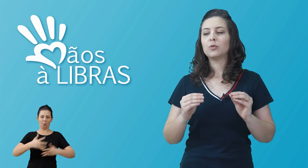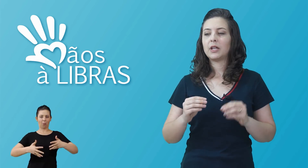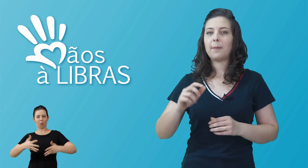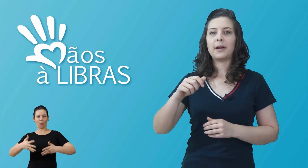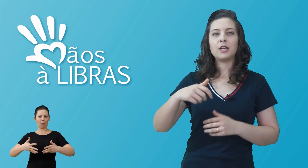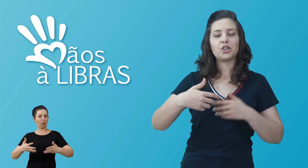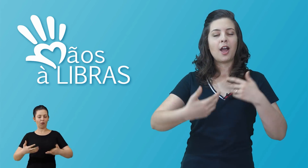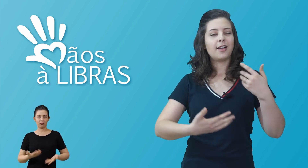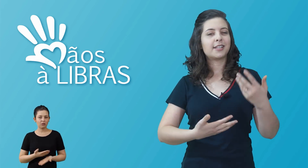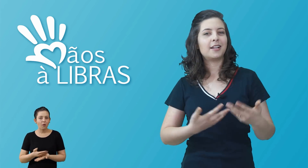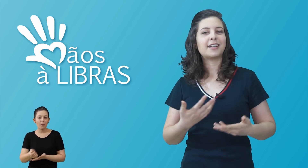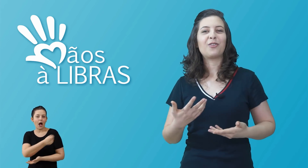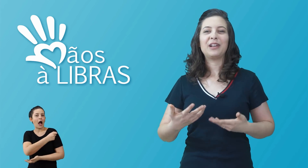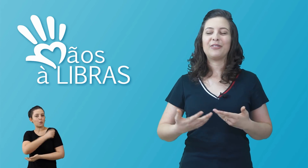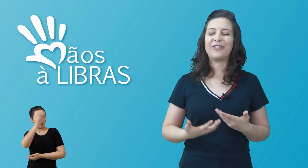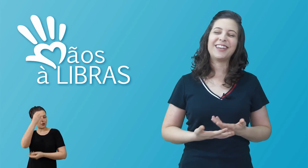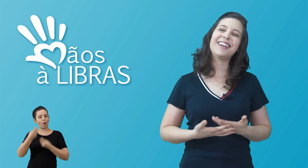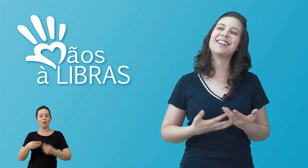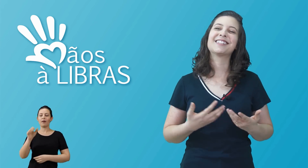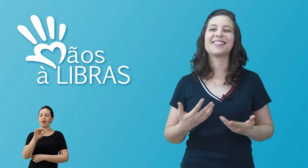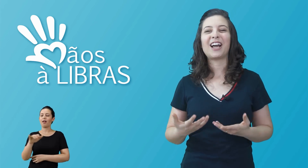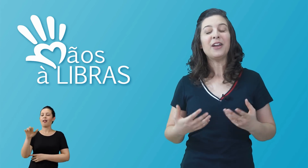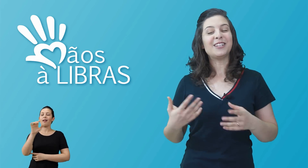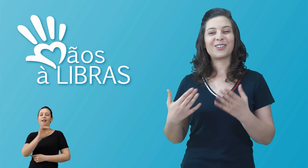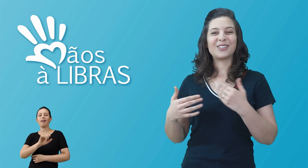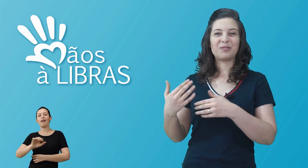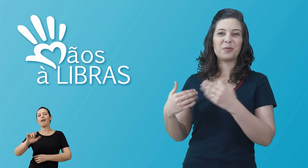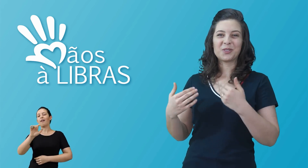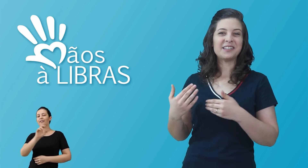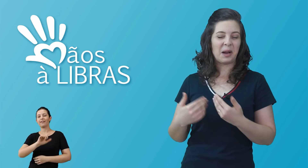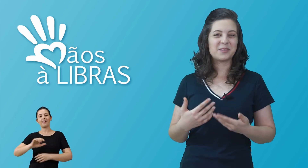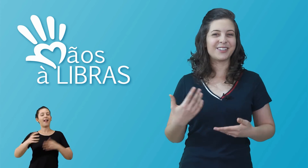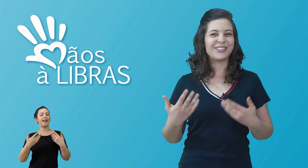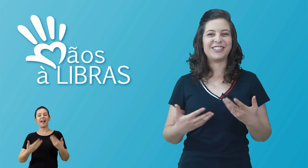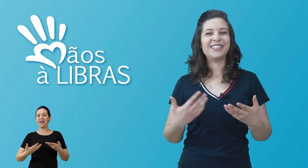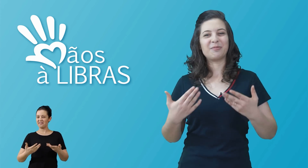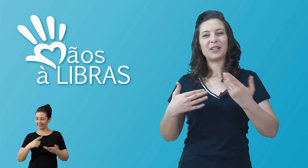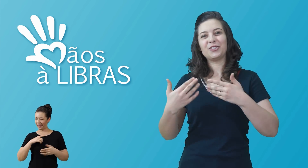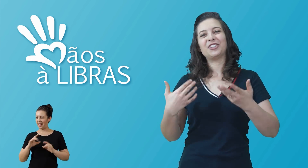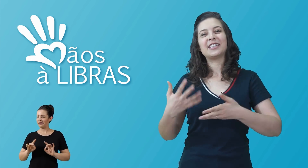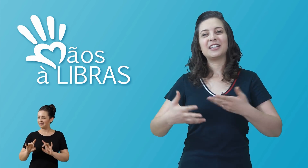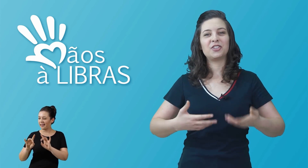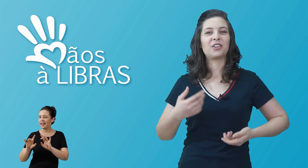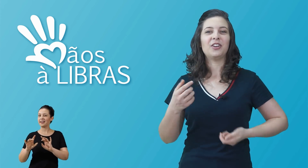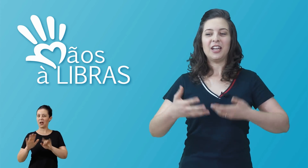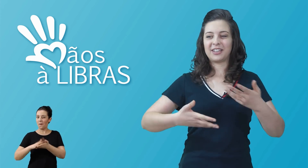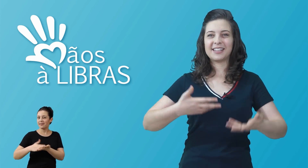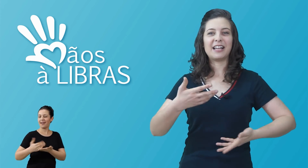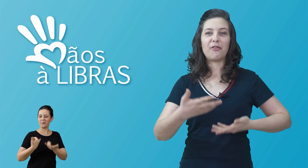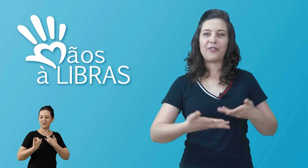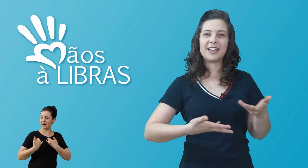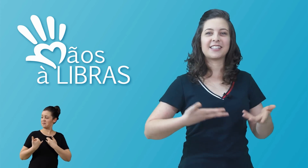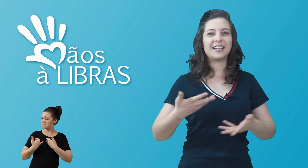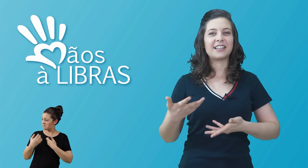o aluno, ele aprende a sinalizar com leveza e tal. Isso, inclusive, muitos intérpretes me elogiam nesse sentido, que eu tenho